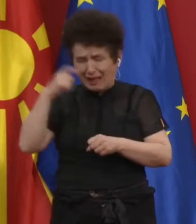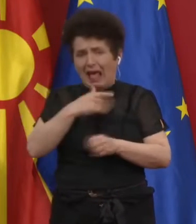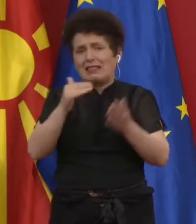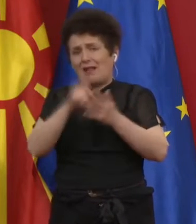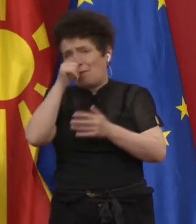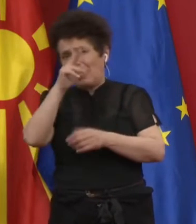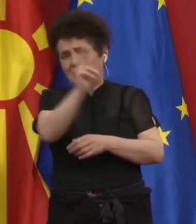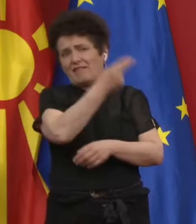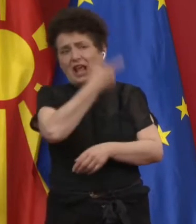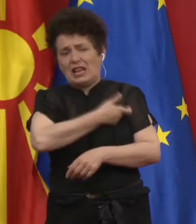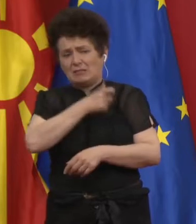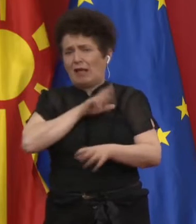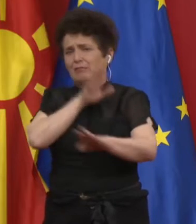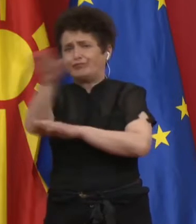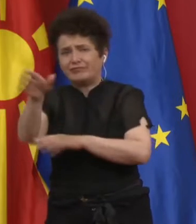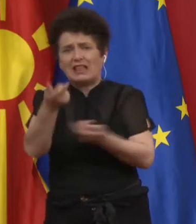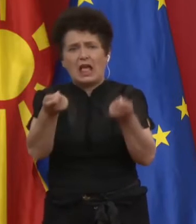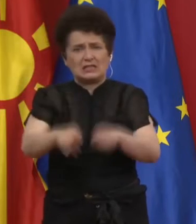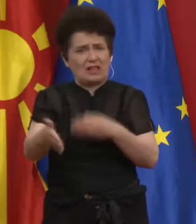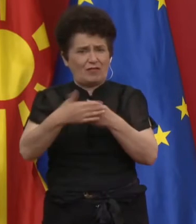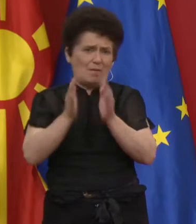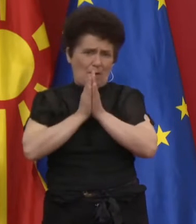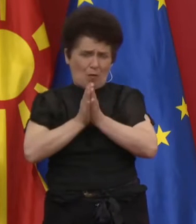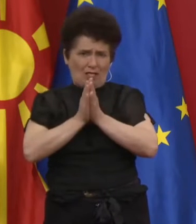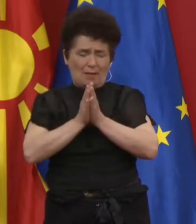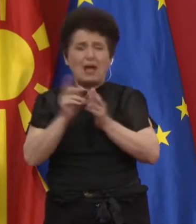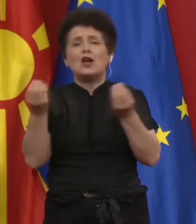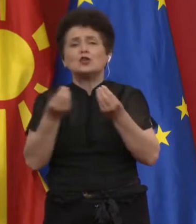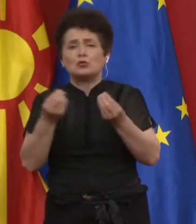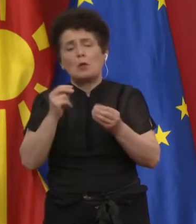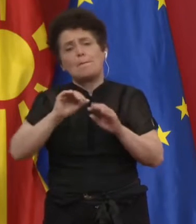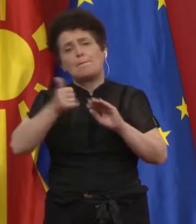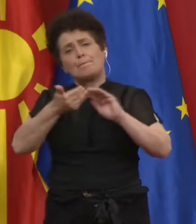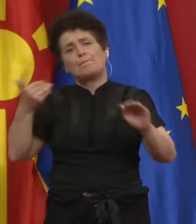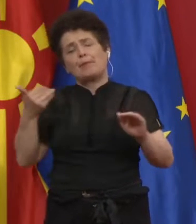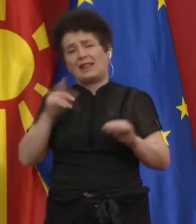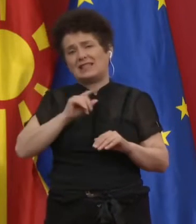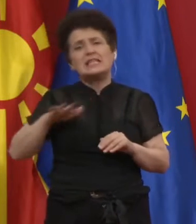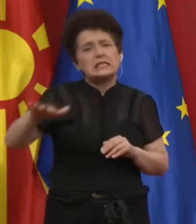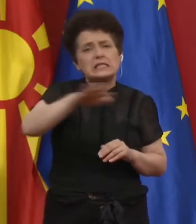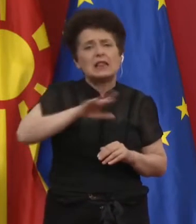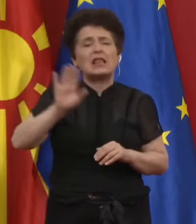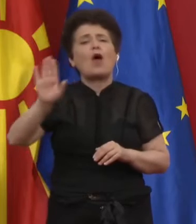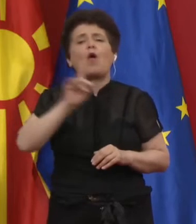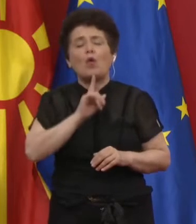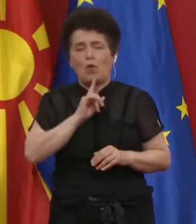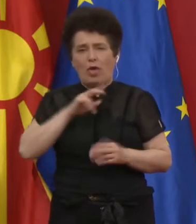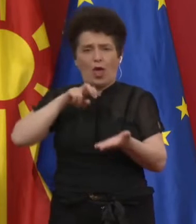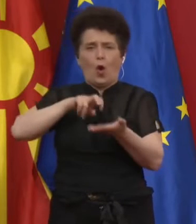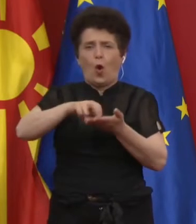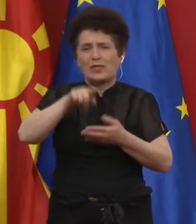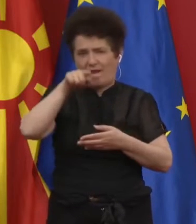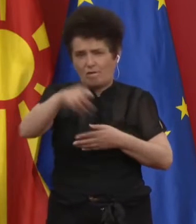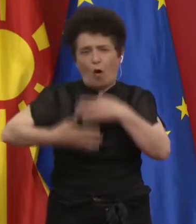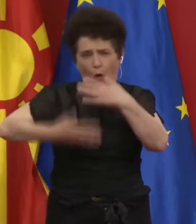од полицијата за да затвараме такви објекти, бидејќи пред се сите оние кои што одат во